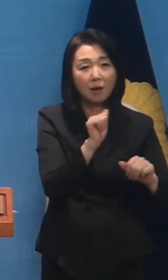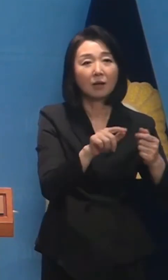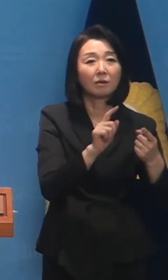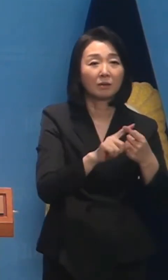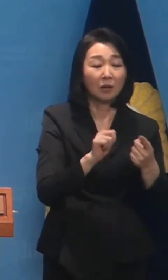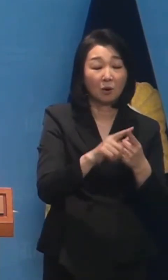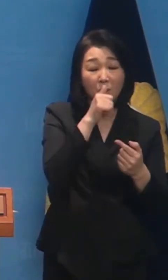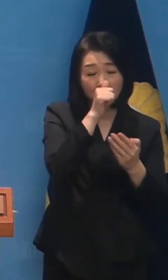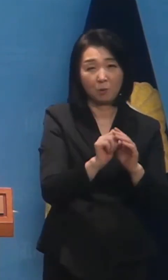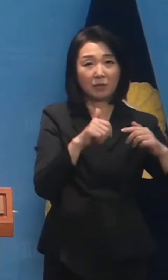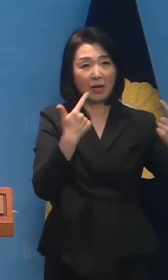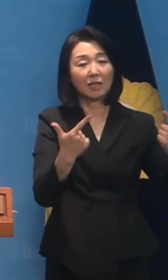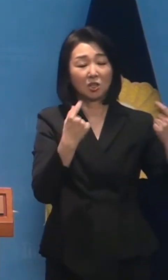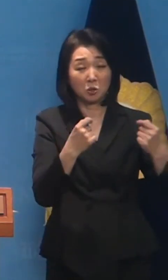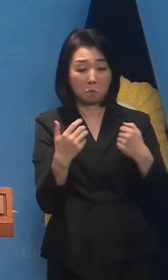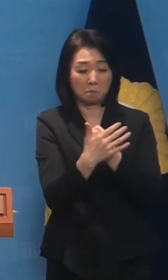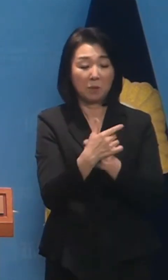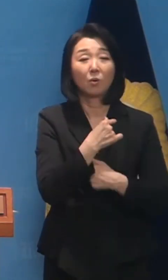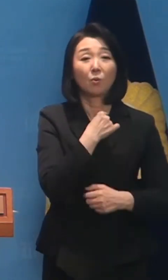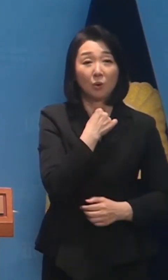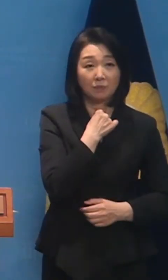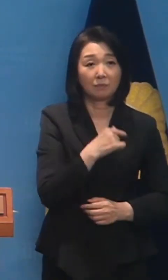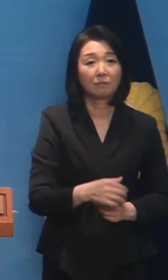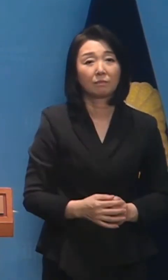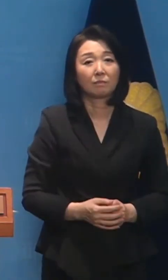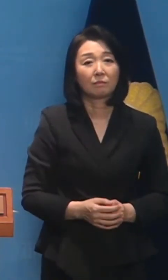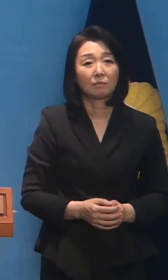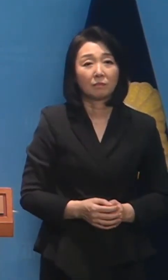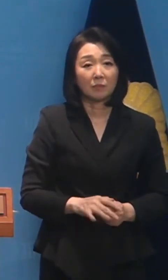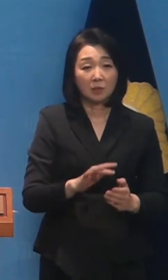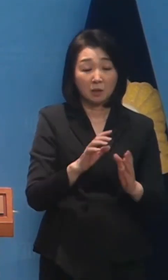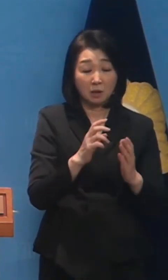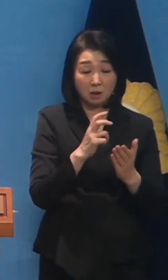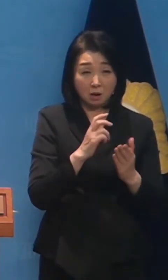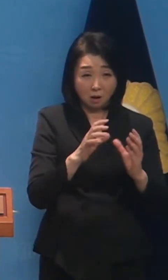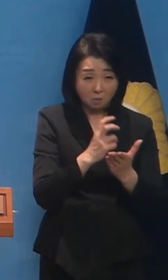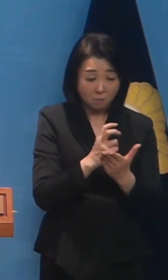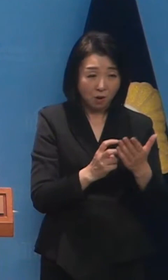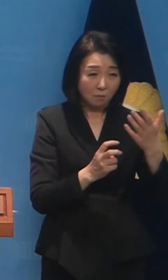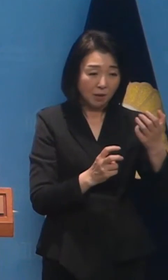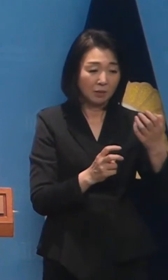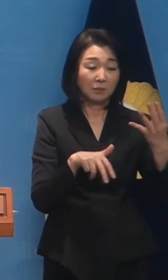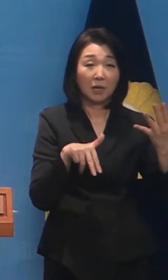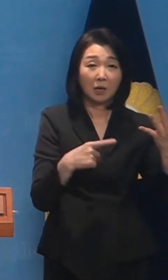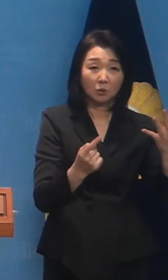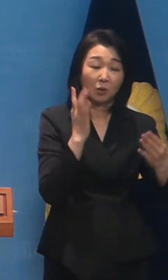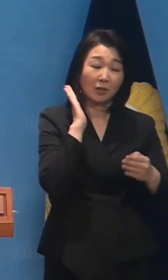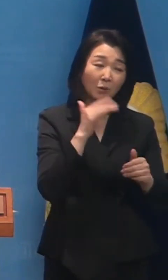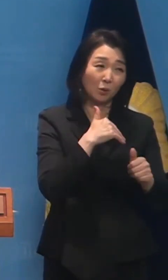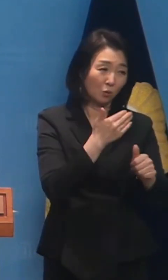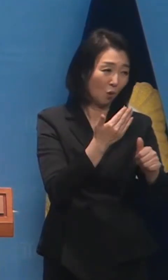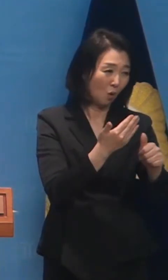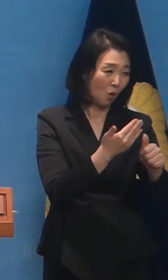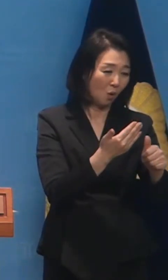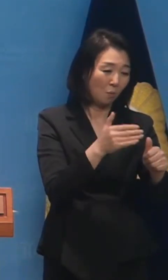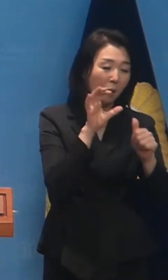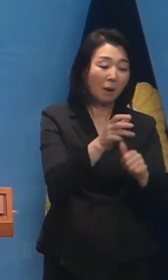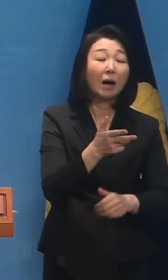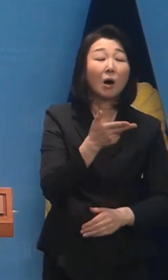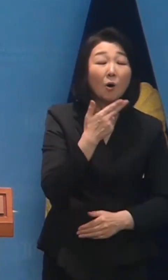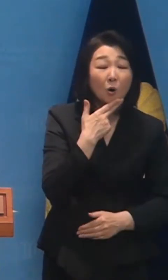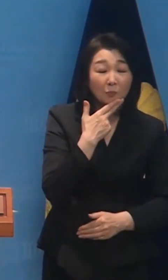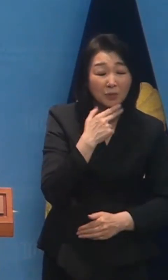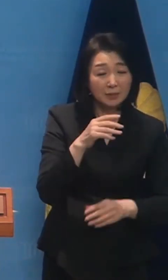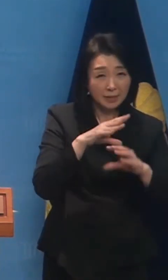행위를 범죄가 아닌 것으로 바꾸려 한다는 점, 헌법 84조의 대통령 불소추 특권에 대한 자의적